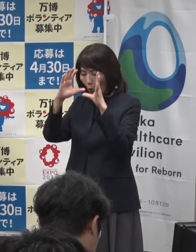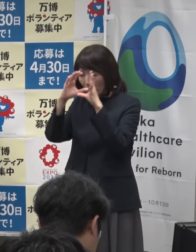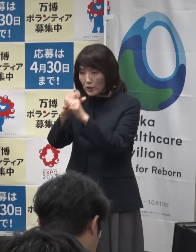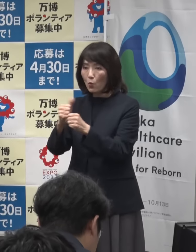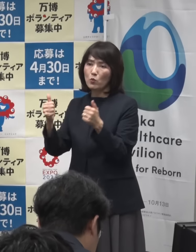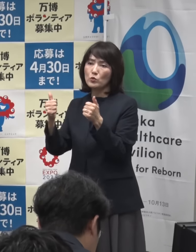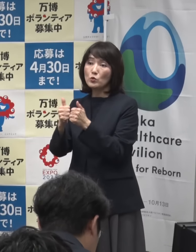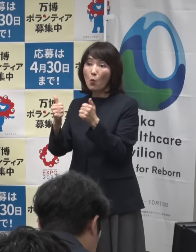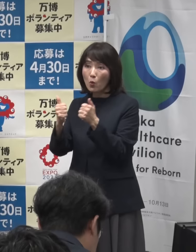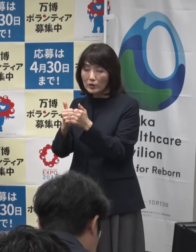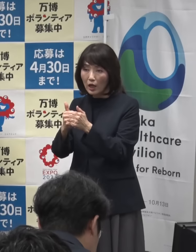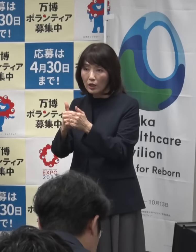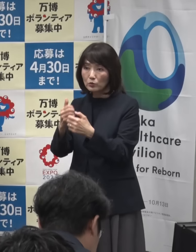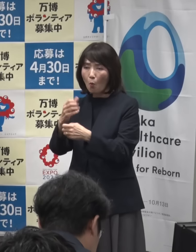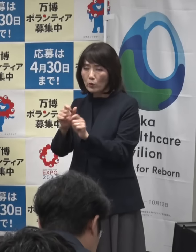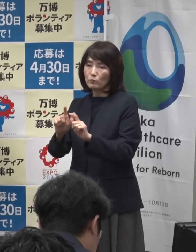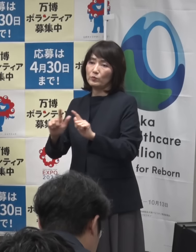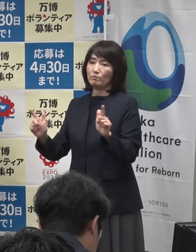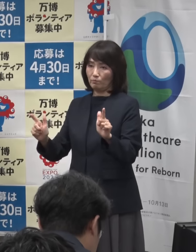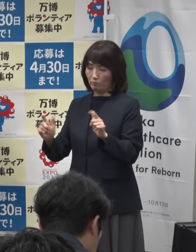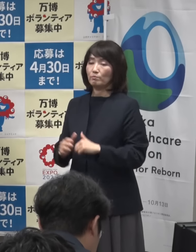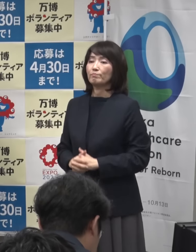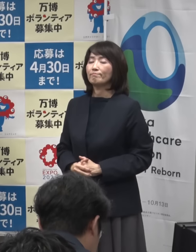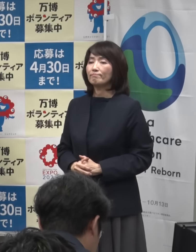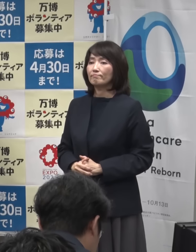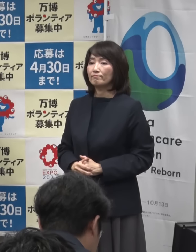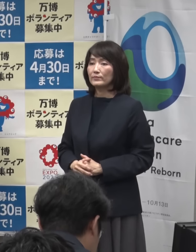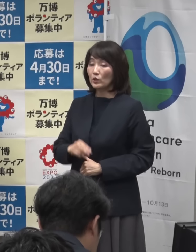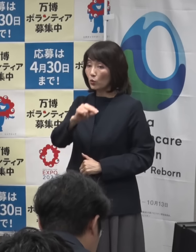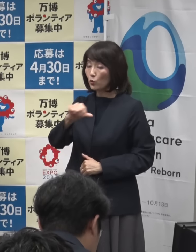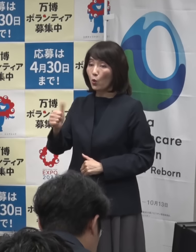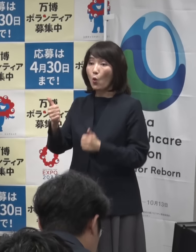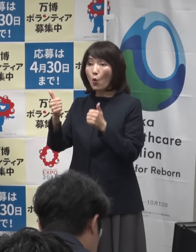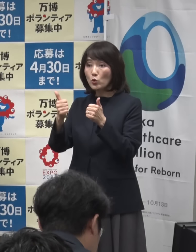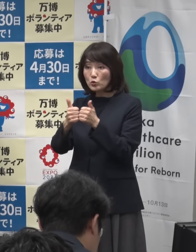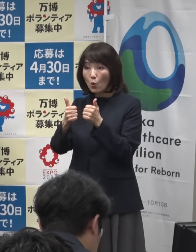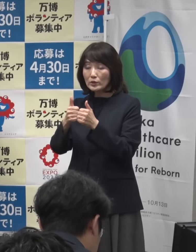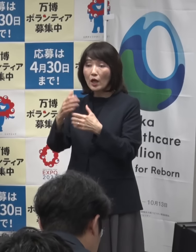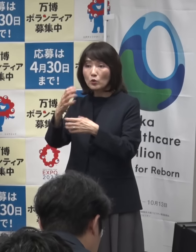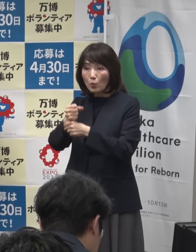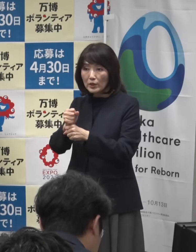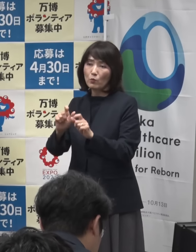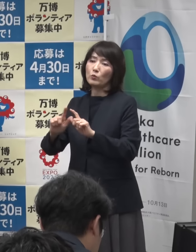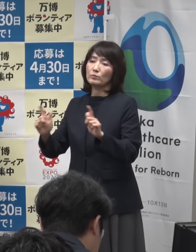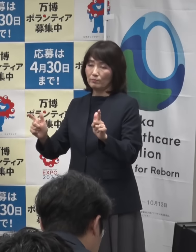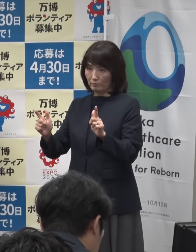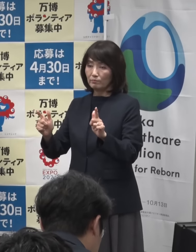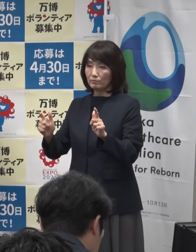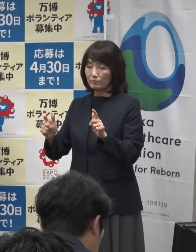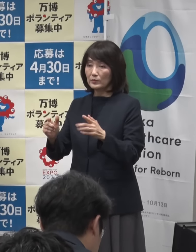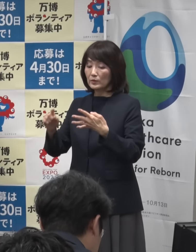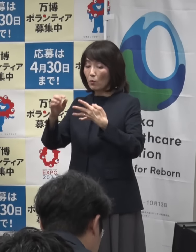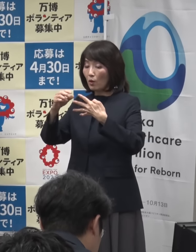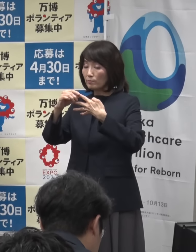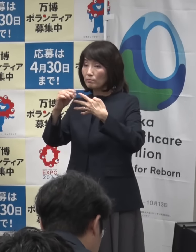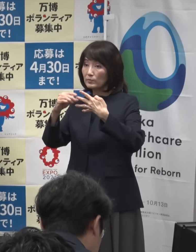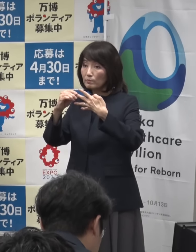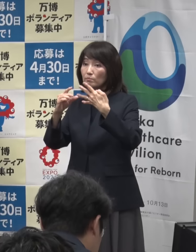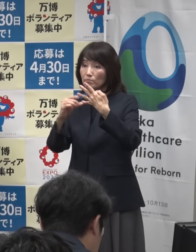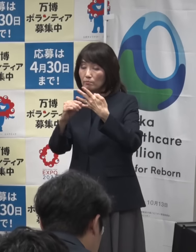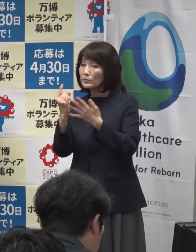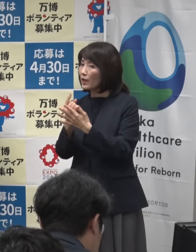拡充を行います。この強化月間において、まず土曜相談の開設日を拡充いたします。これ各週実施しているもの